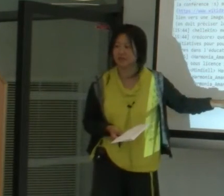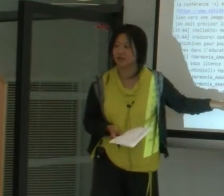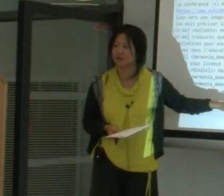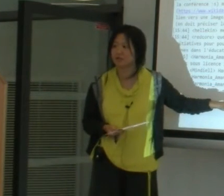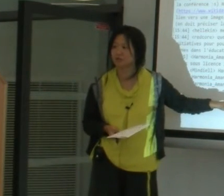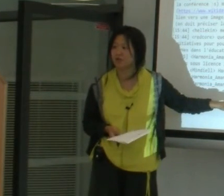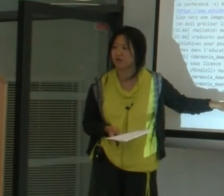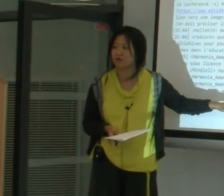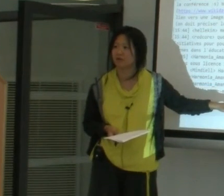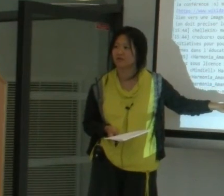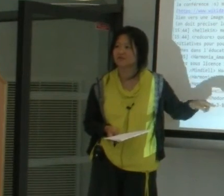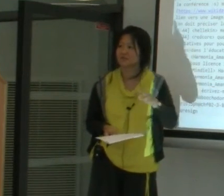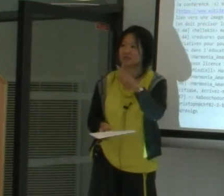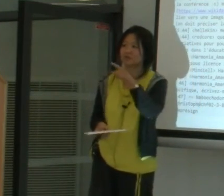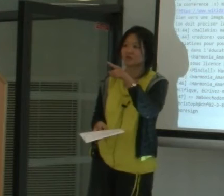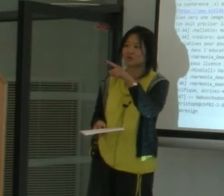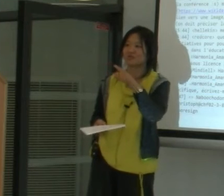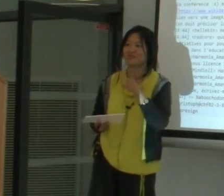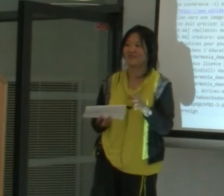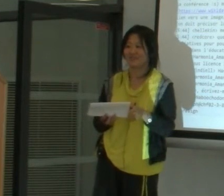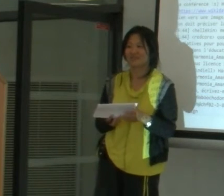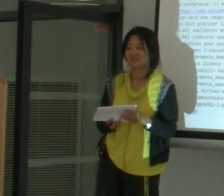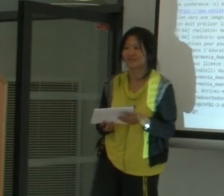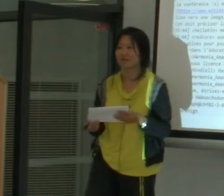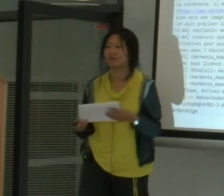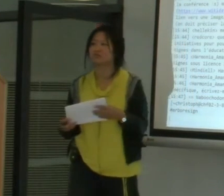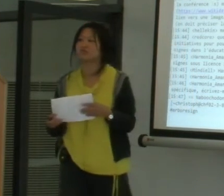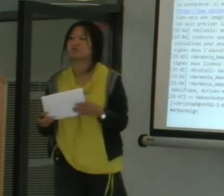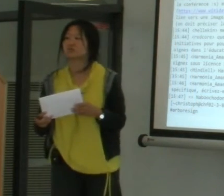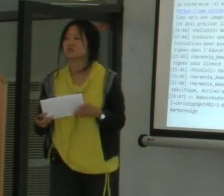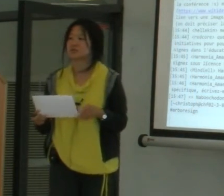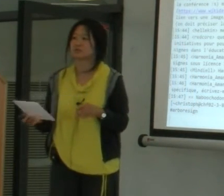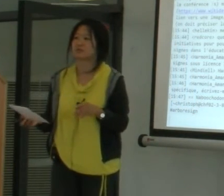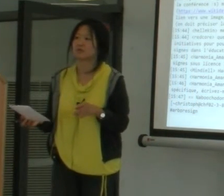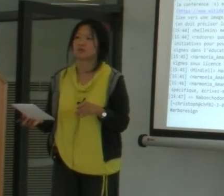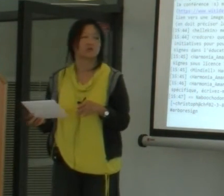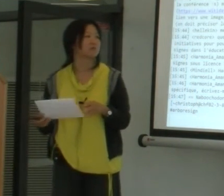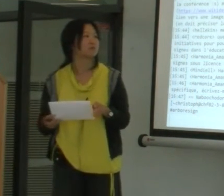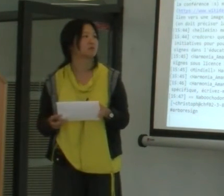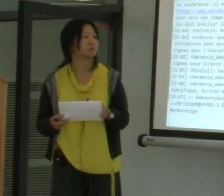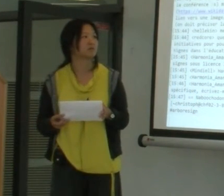Est-ce qu'elle est là, il ou elle est là? C'est toi? Et du coup.